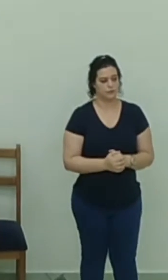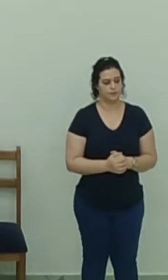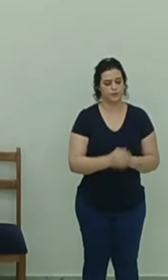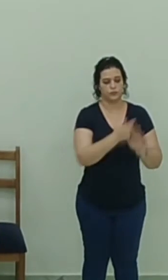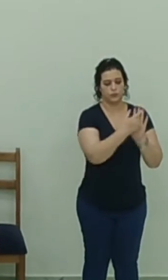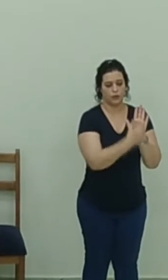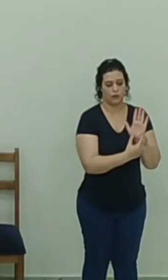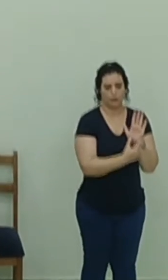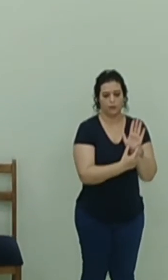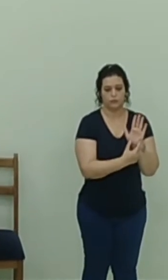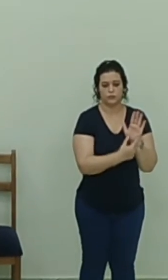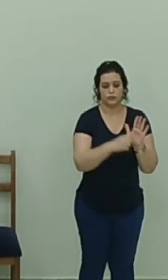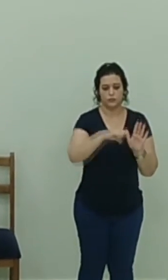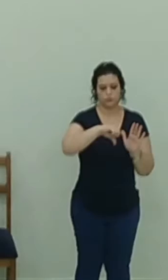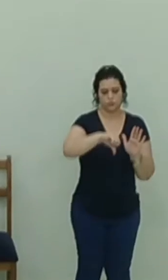capítulo 9,